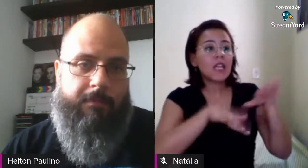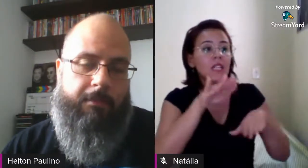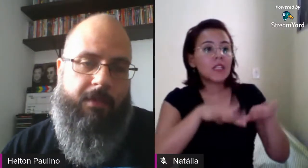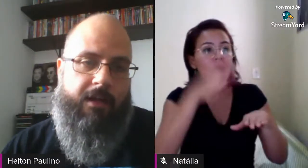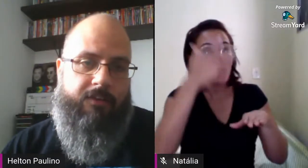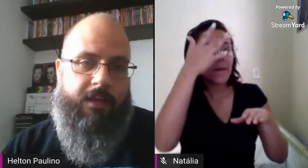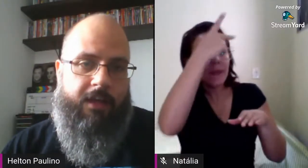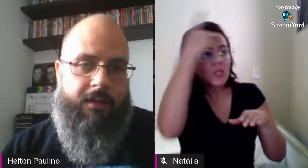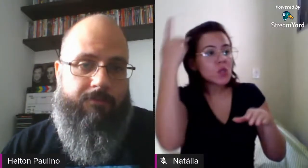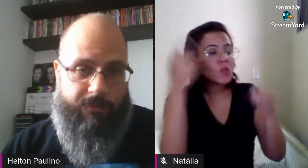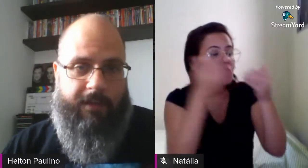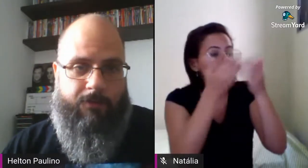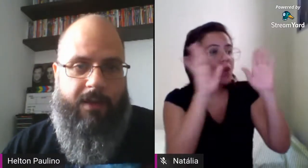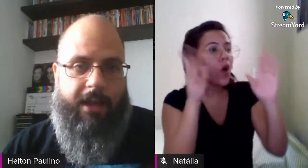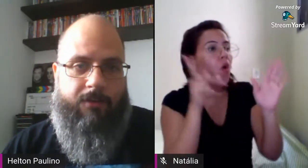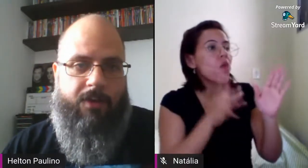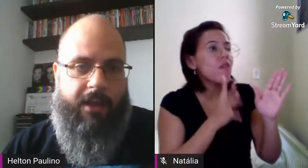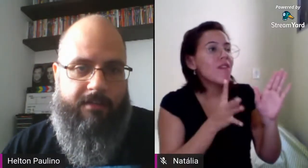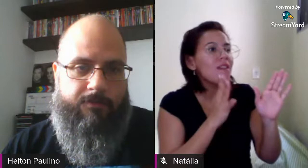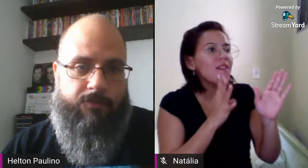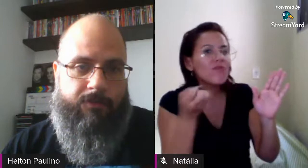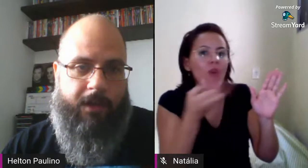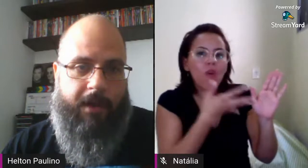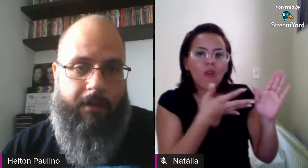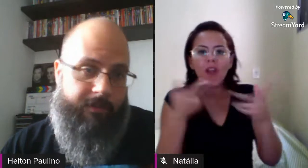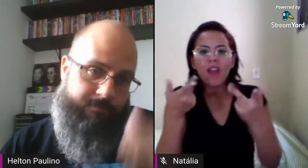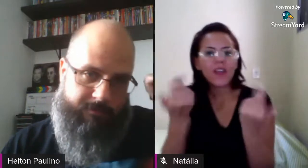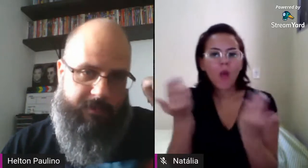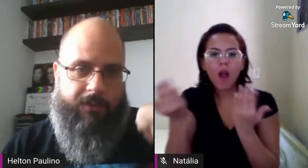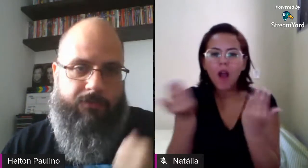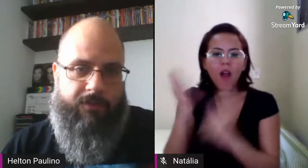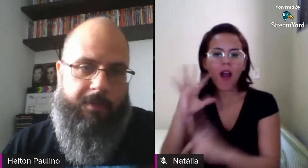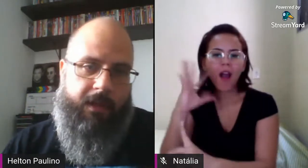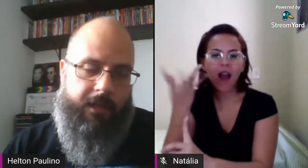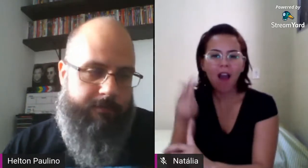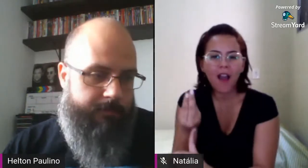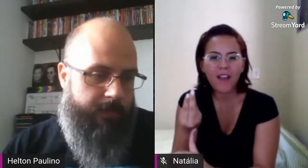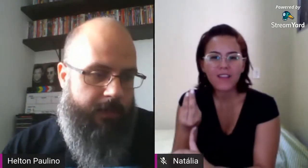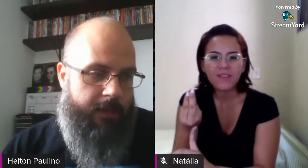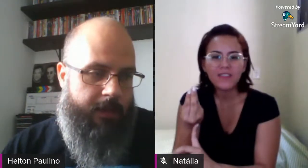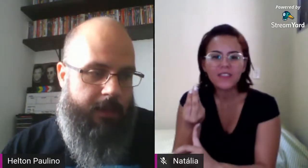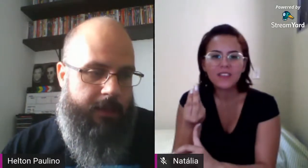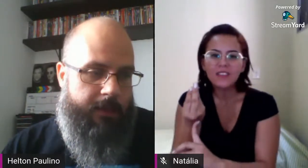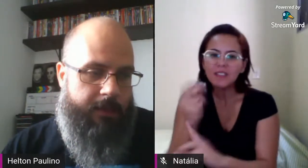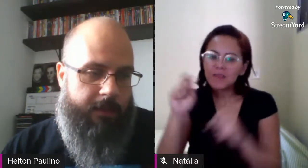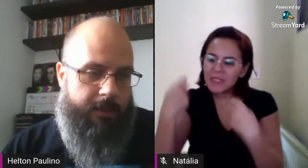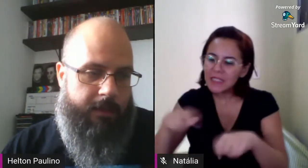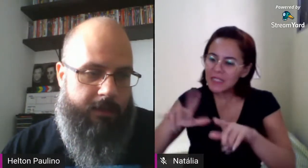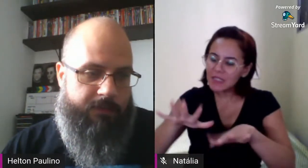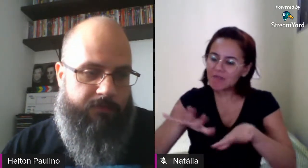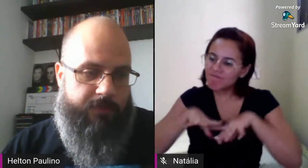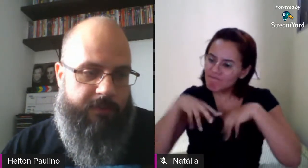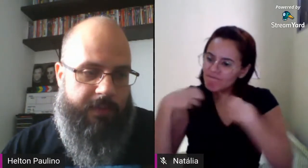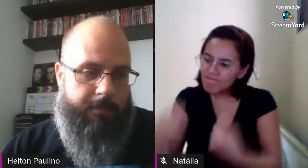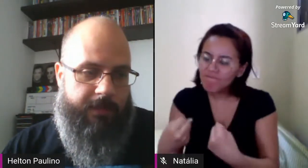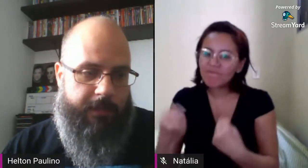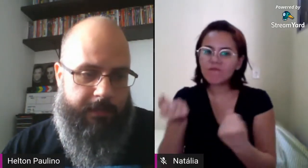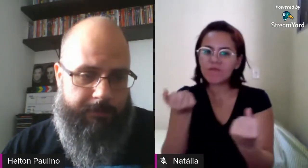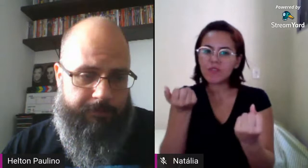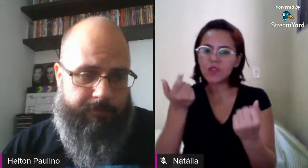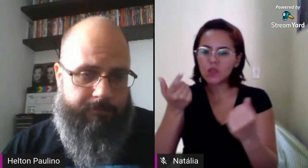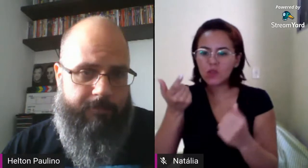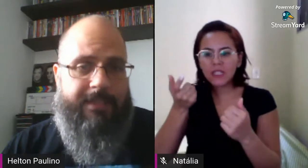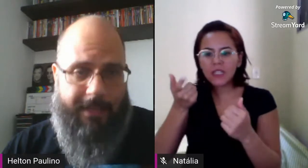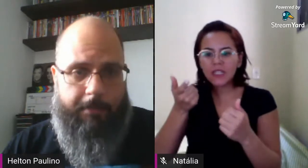lado da margem, você reconhece o seu trabalho, que já foi inspirado, já foi, de certa